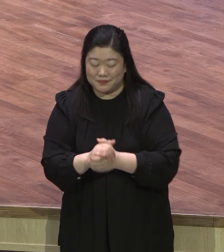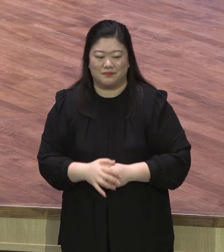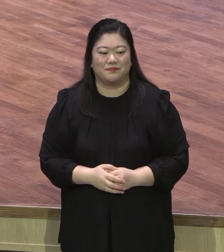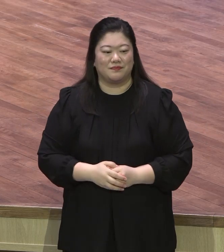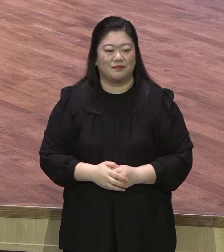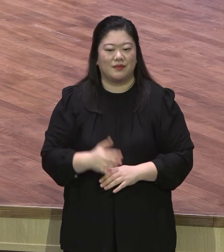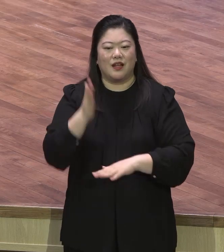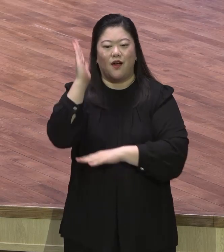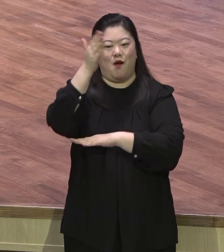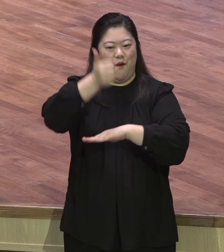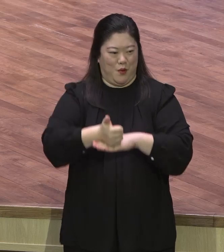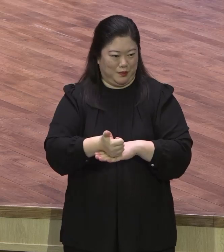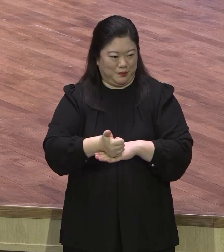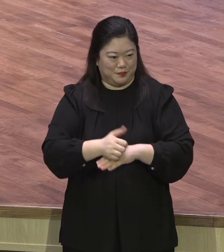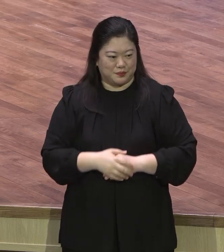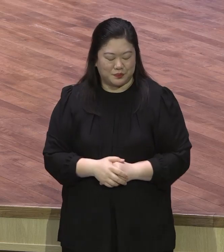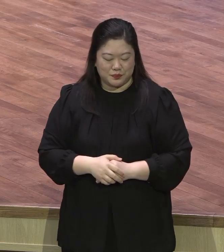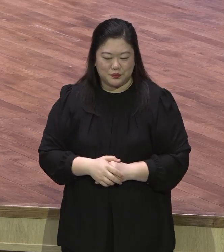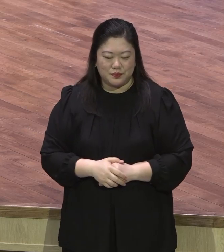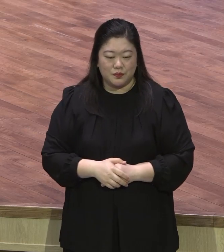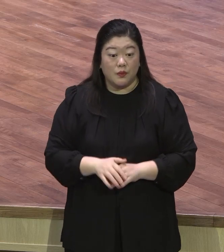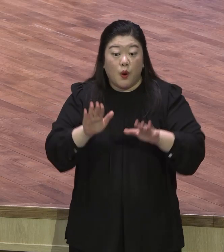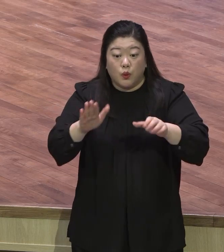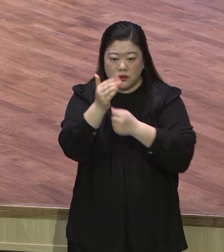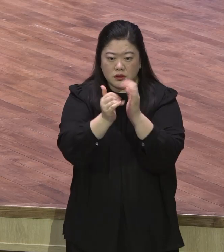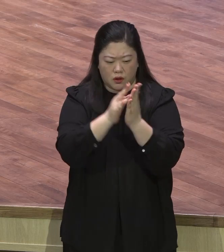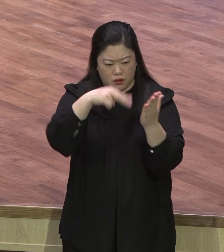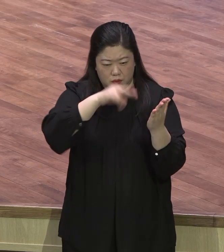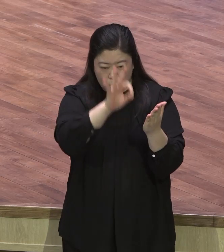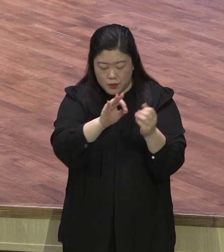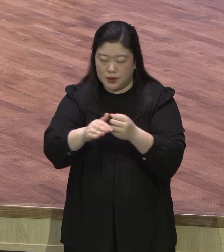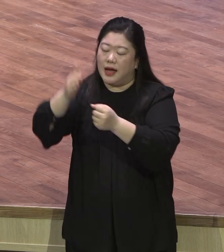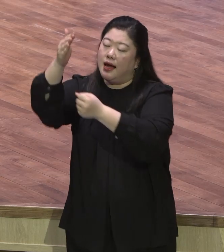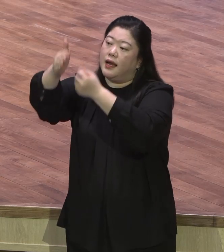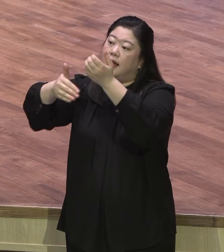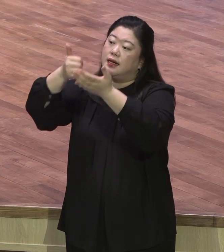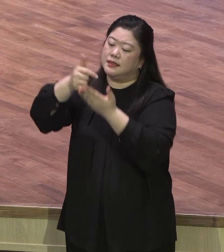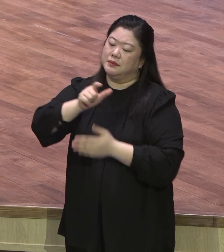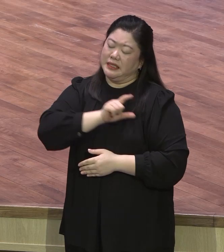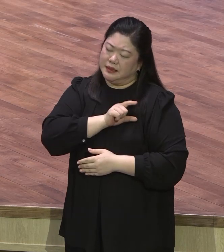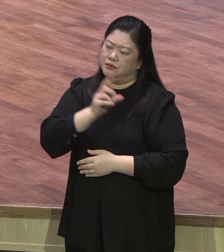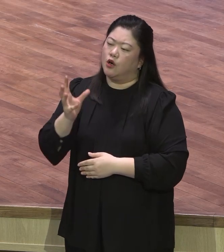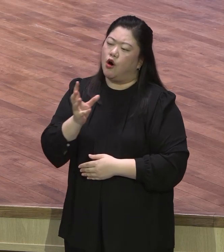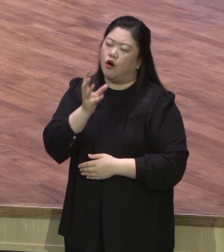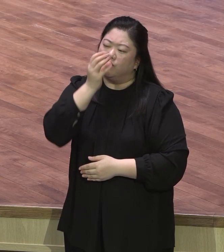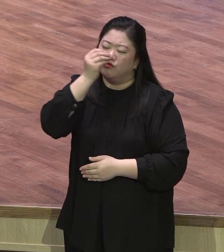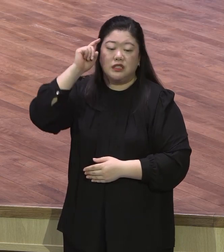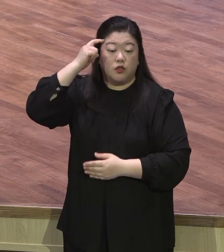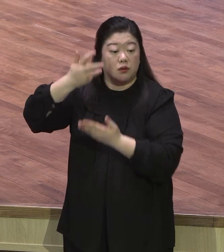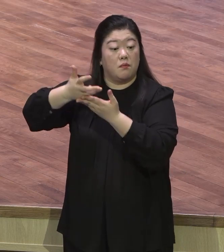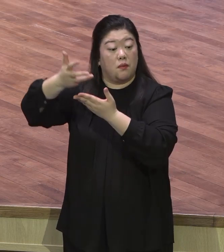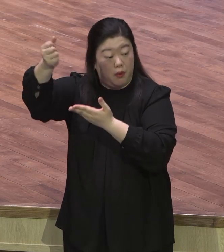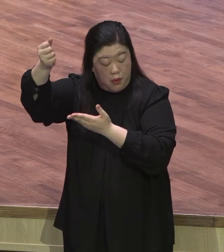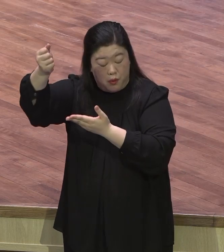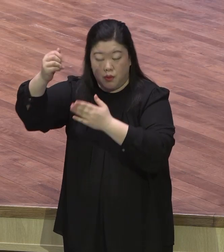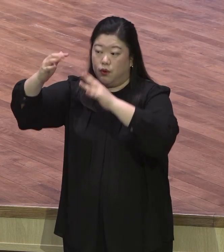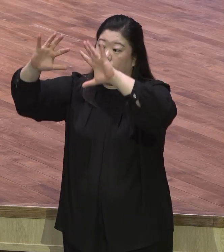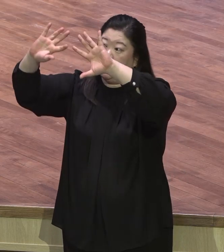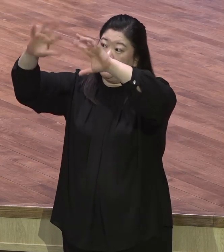살펴본 하나님의 이름이 거룩히 이름을 받으시오며 하나님의 나라가 임하게 해달라는 기도